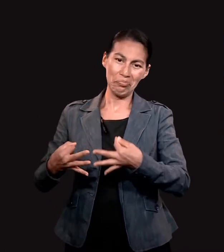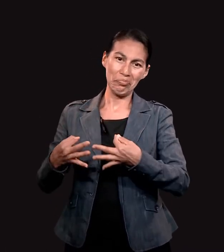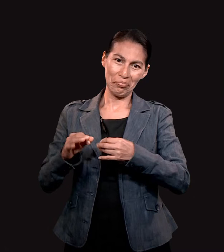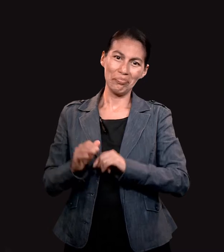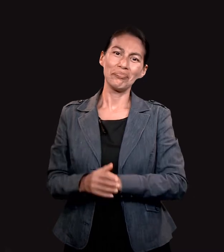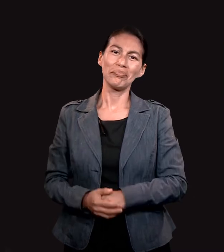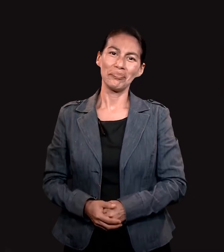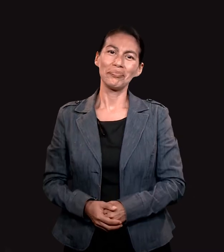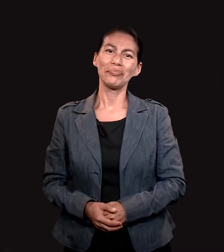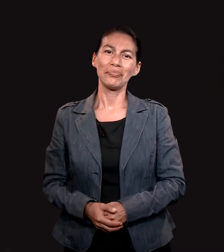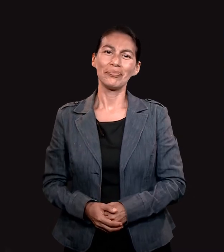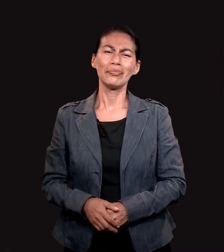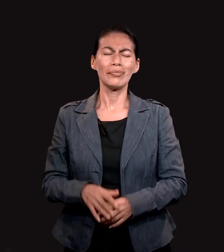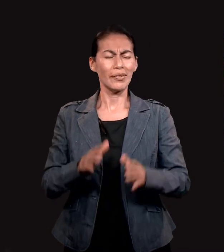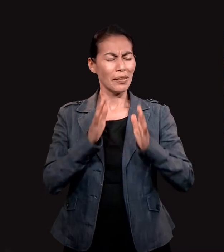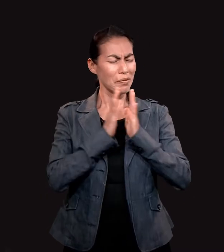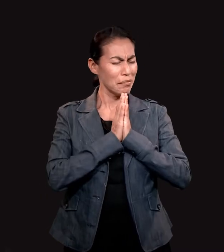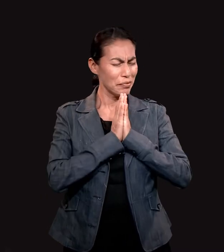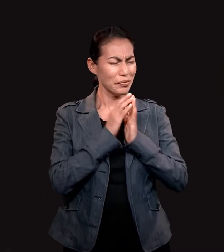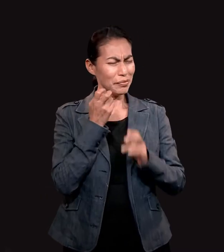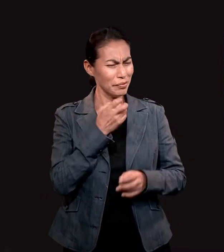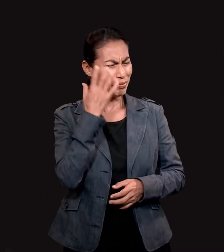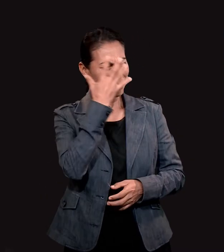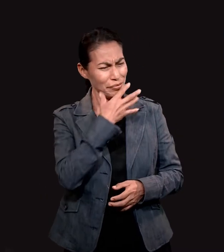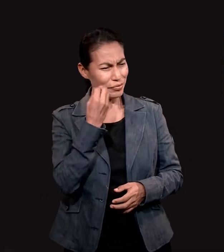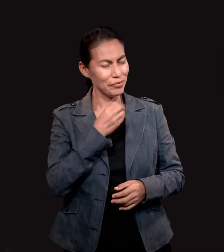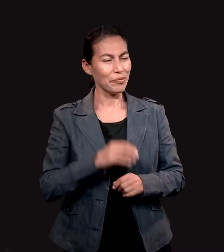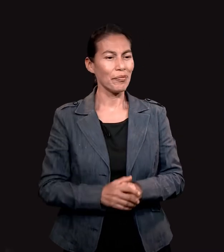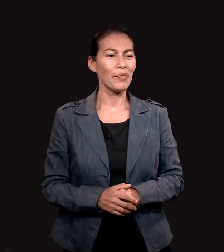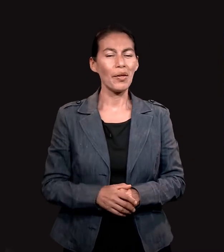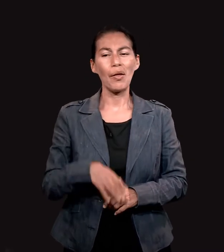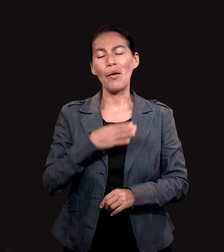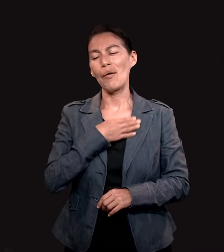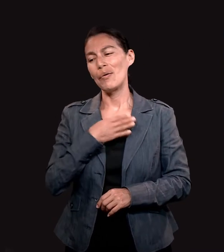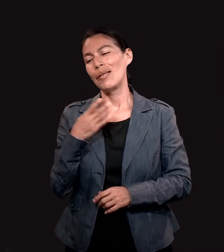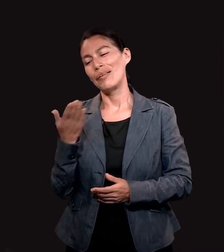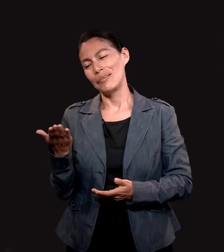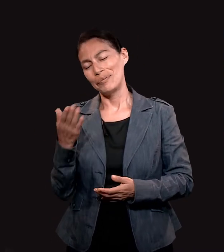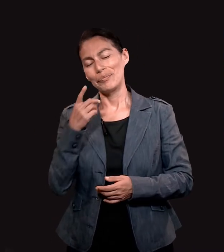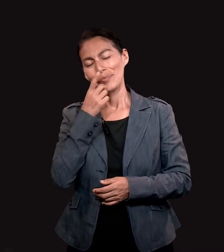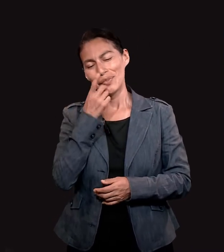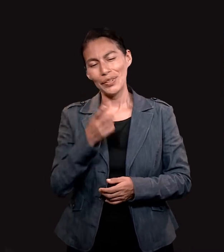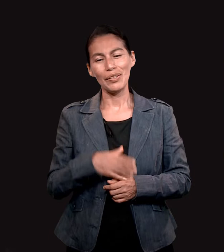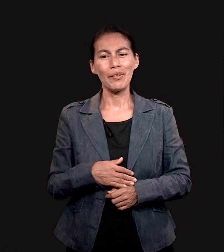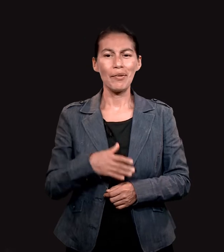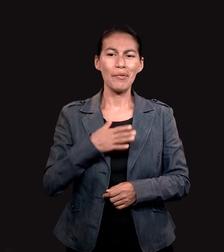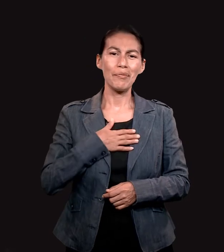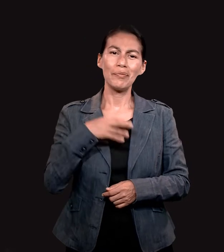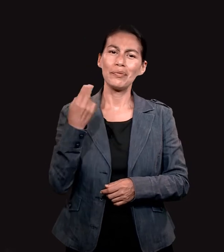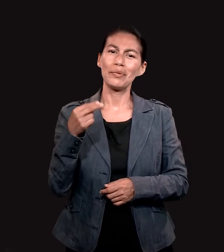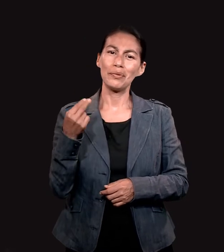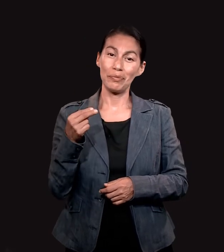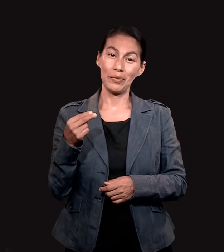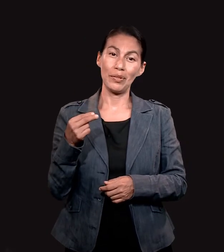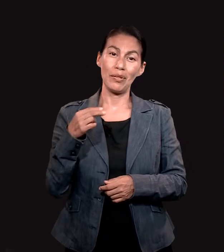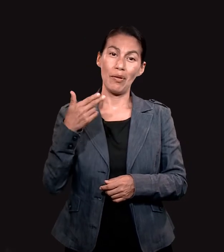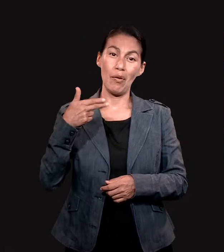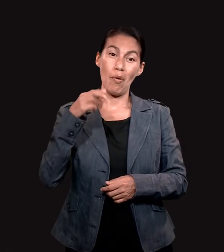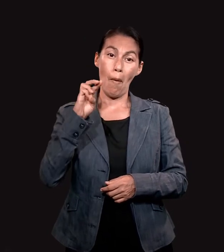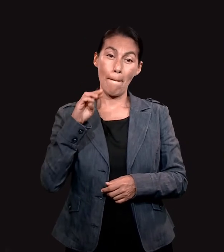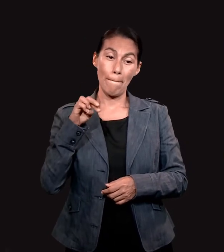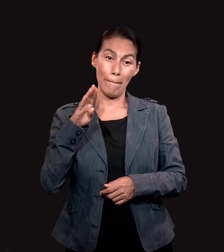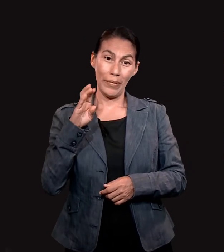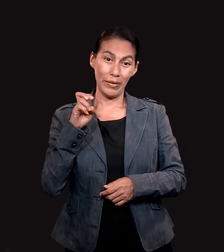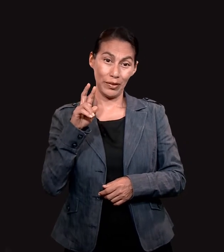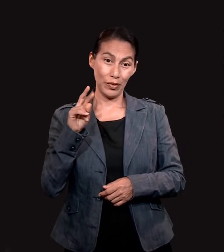mejores decisiones que hemos tomado. Amén, qué bonito. Y bueno, pues Humberto, como ya lo mencionó, mi nombre es Humberto Chávez. Yo no